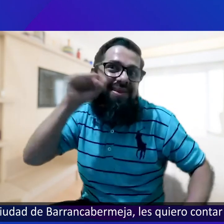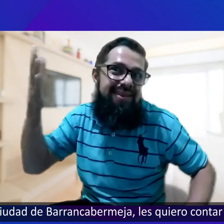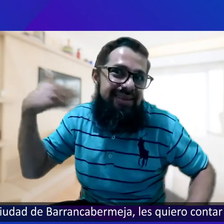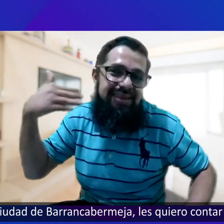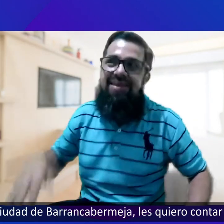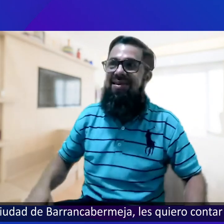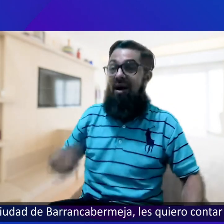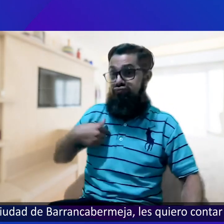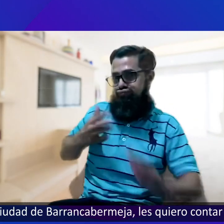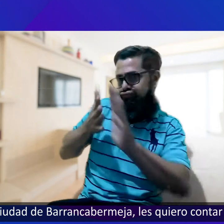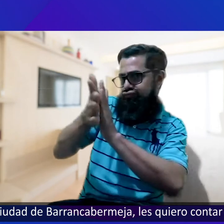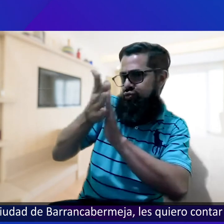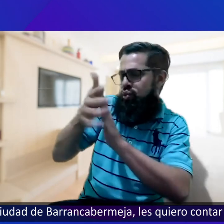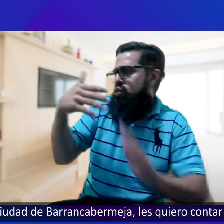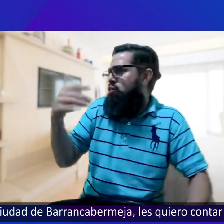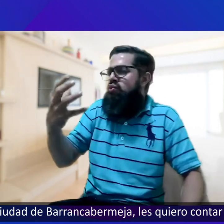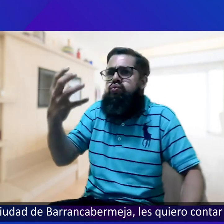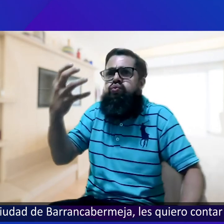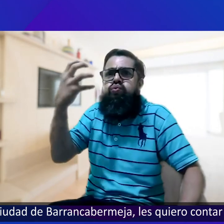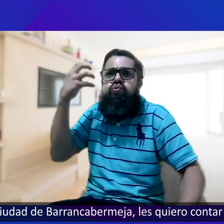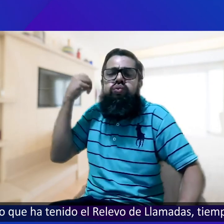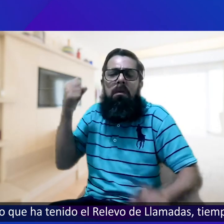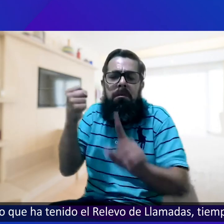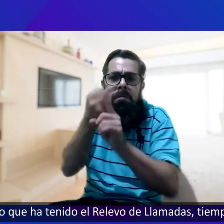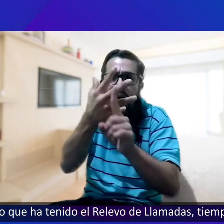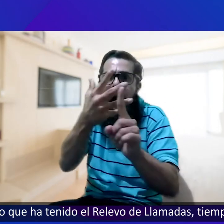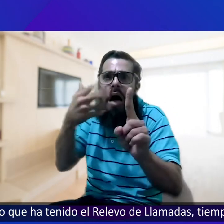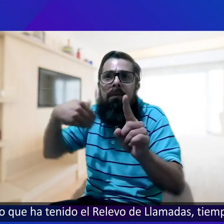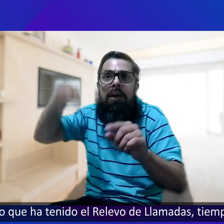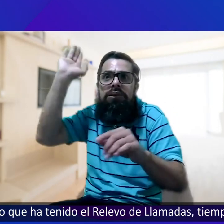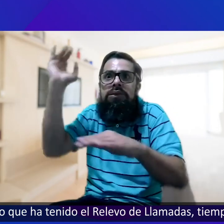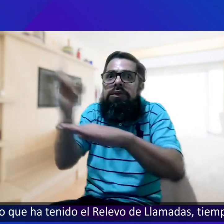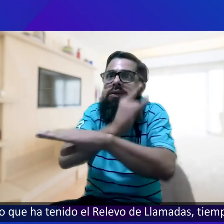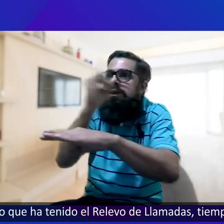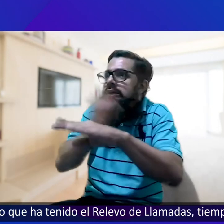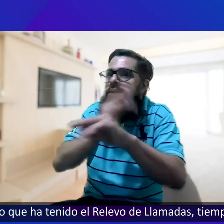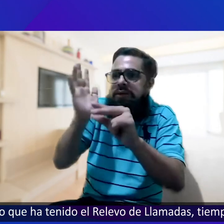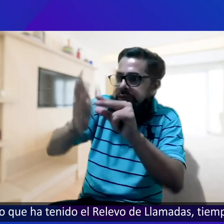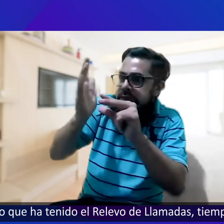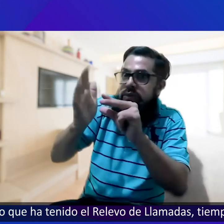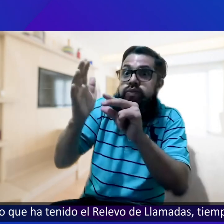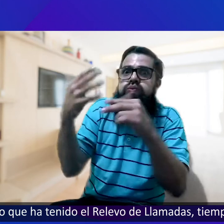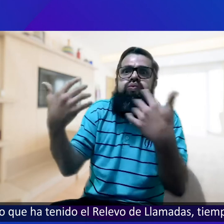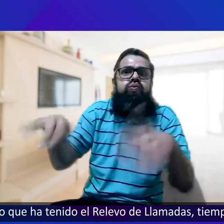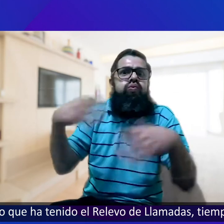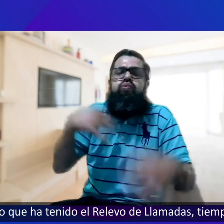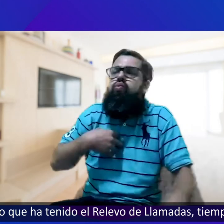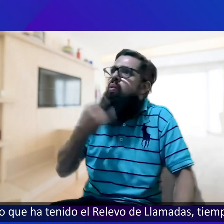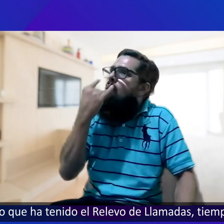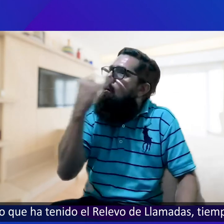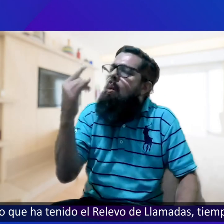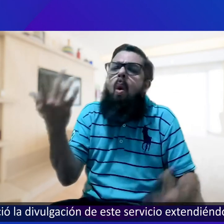Barranca Bermeja, les quiero contar cuál ha sido el impacto que ha tenido el relevo de llamadas. Tiempo atrás,